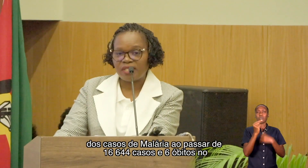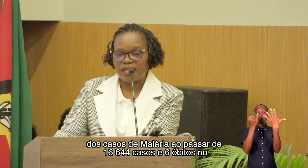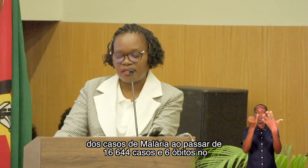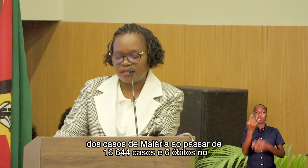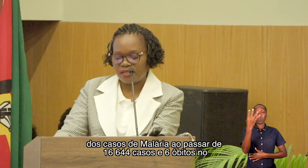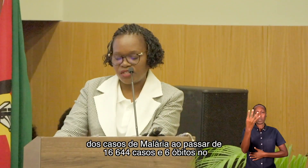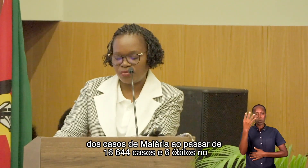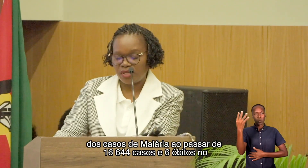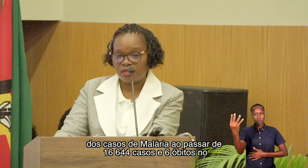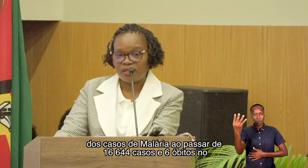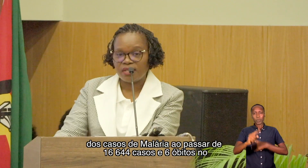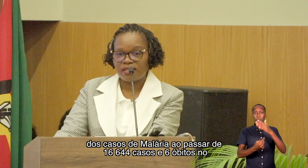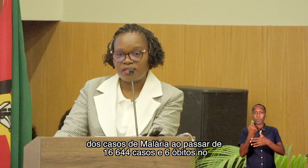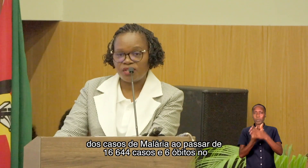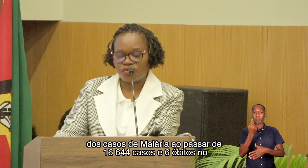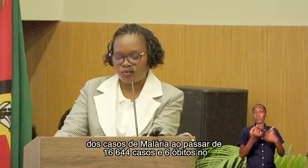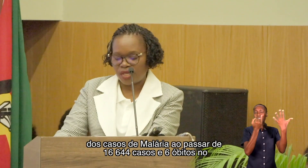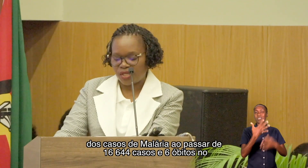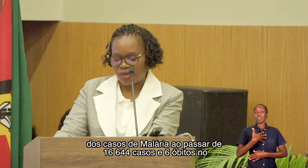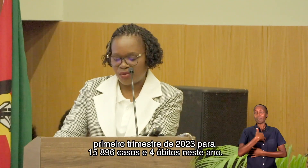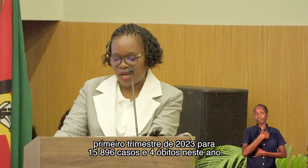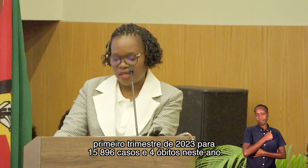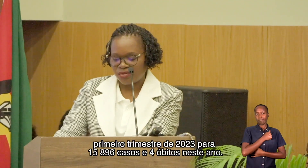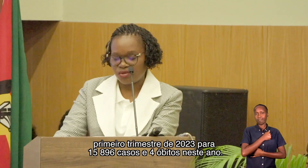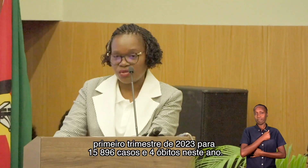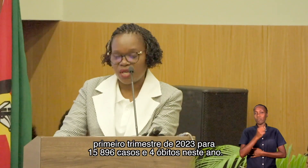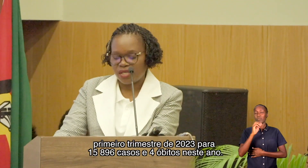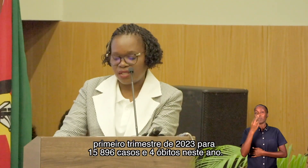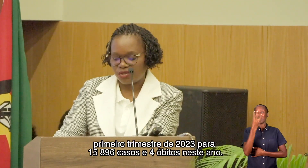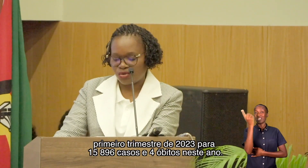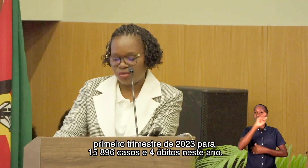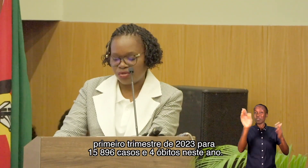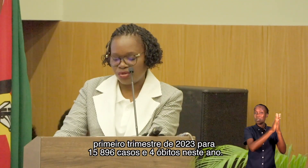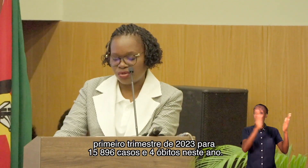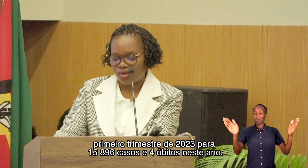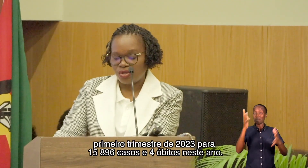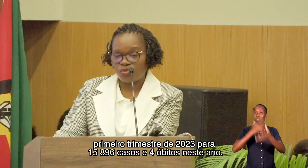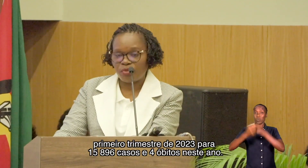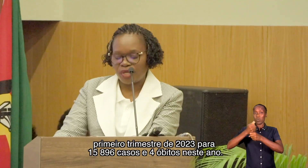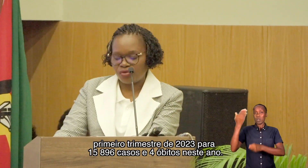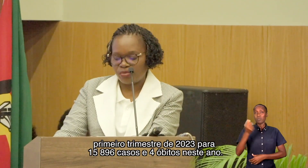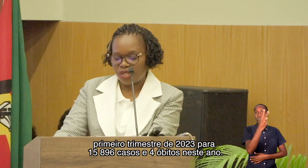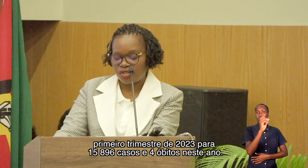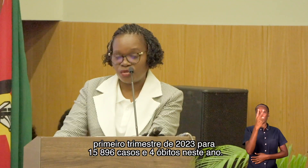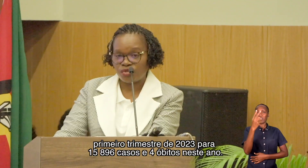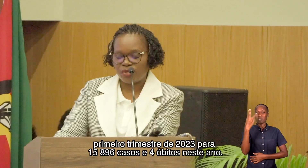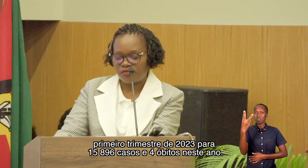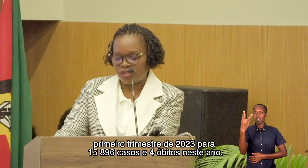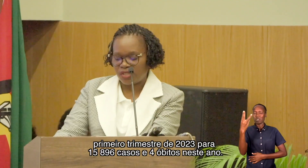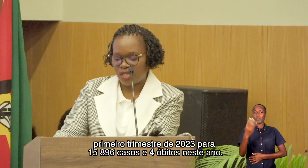passar de 16.744 casos e 6 óbitos, no primeiro trimestre de 2023,